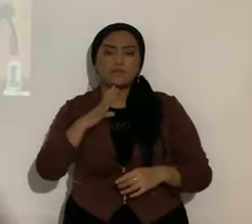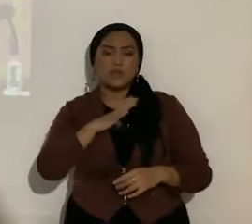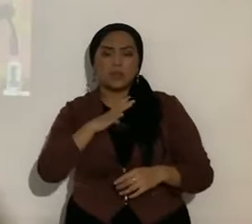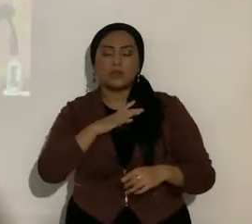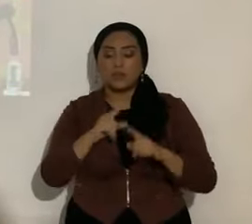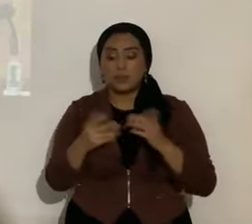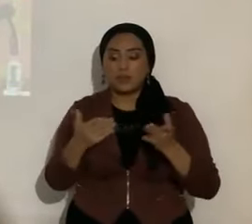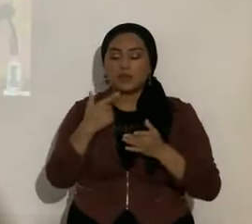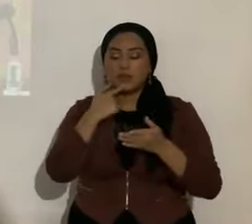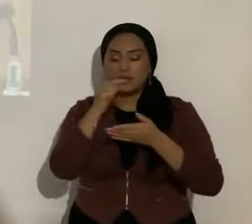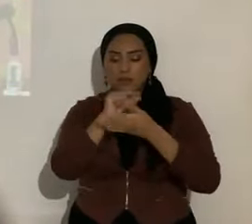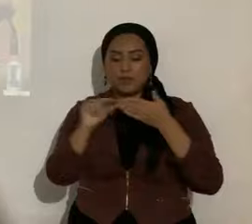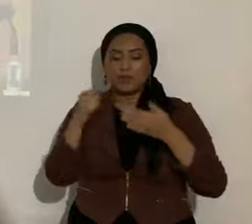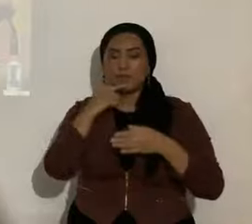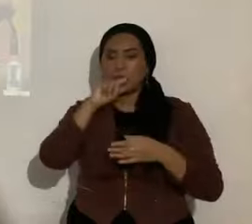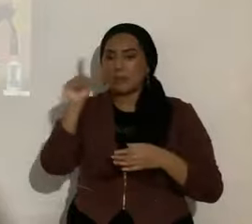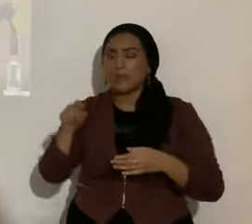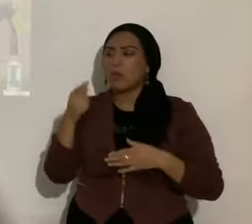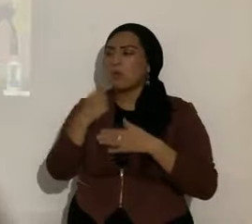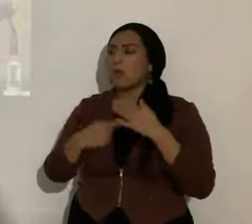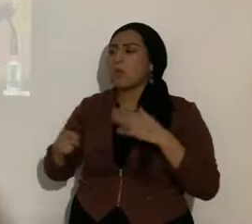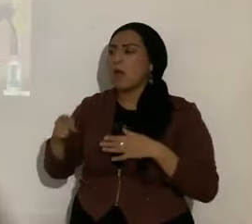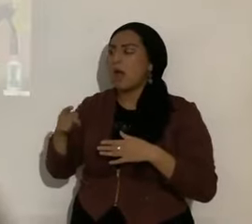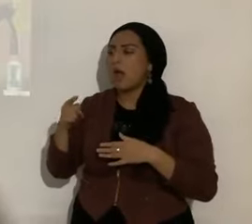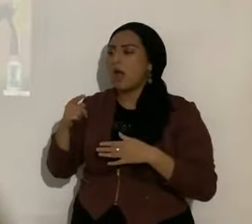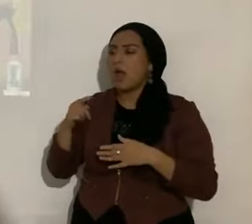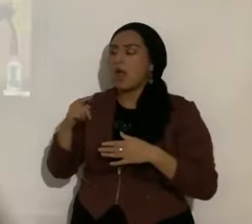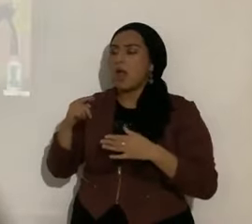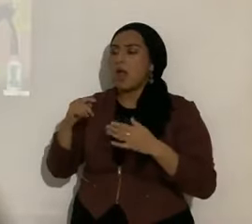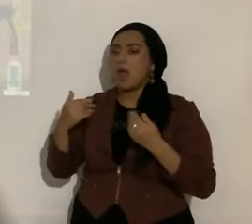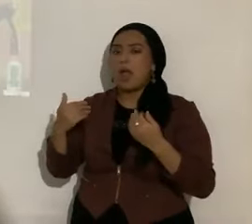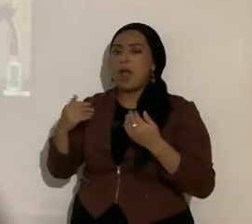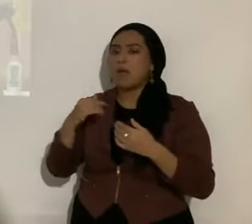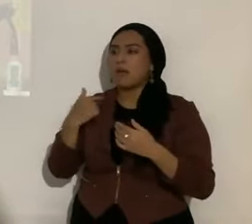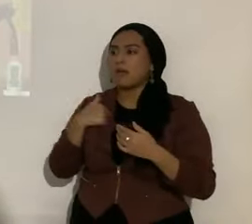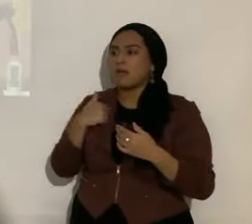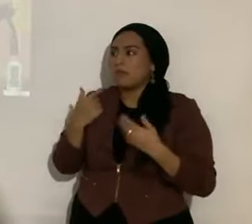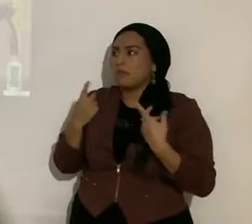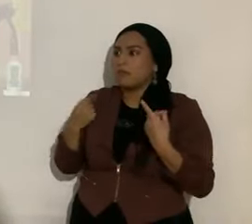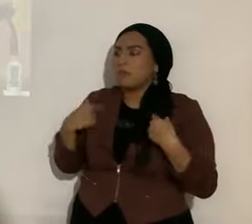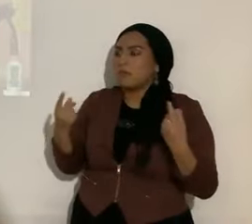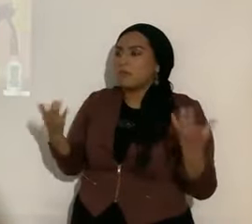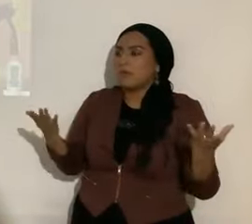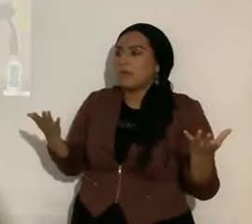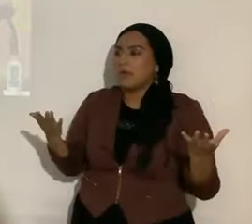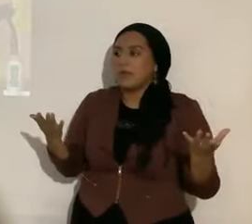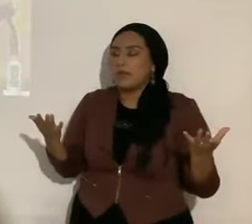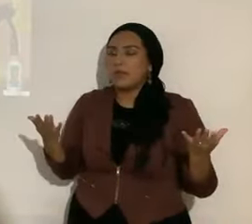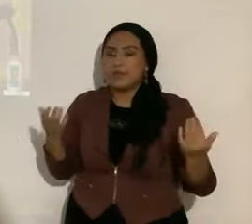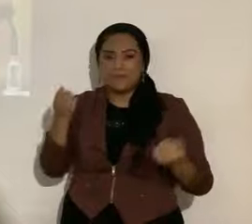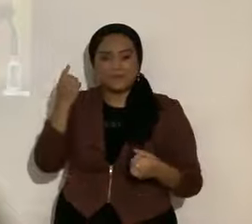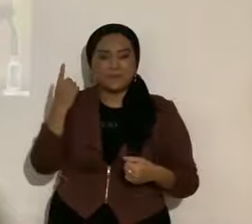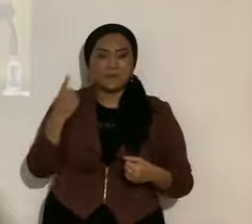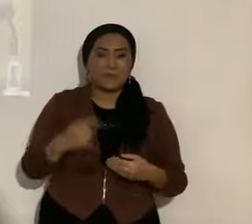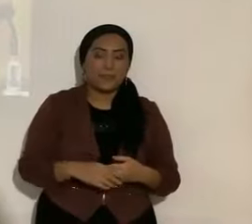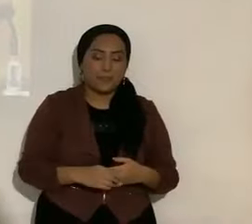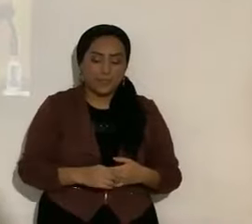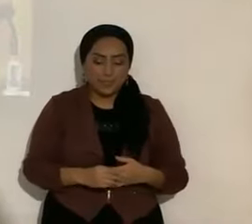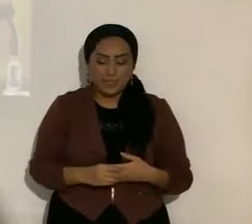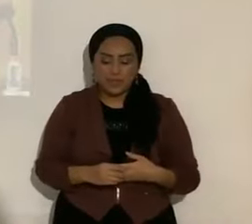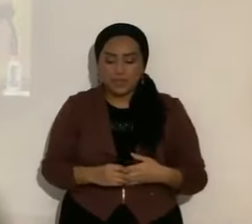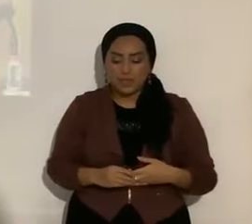pero aquí en la pregunta, ¿qué te he hecho yo? Él como diciendo, ¿y yo qué te he hecho? No sé si me doy a entender,